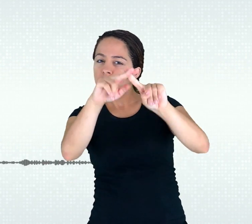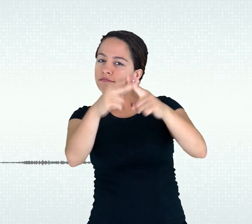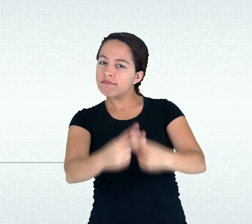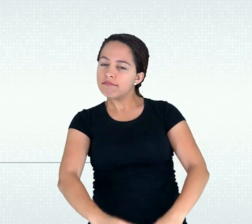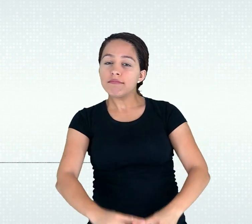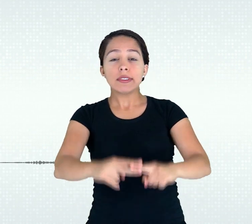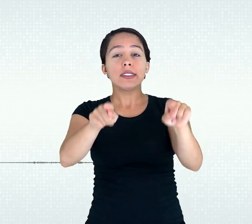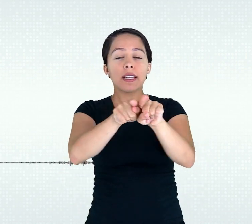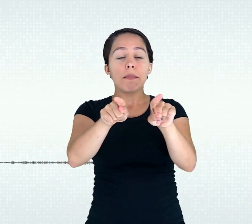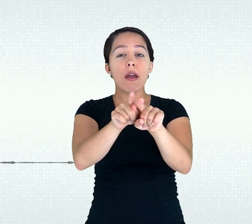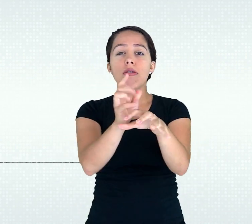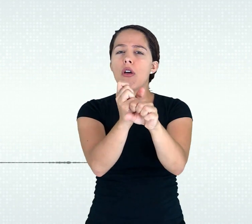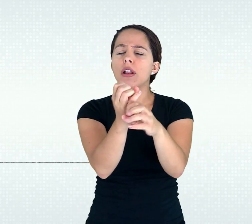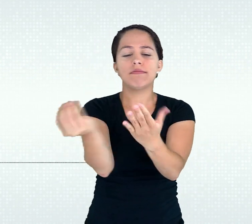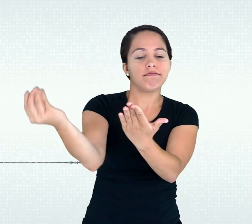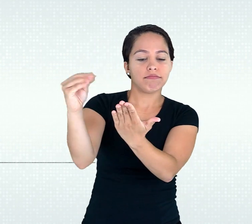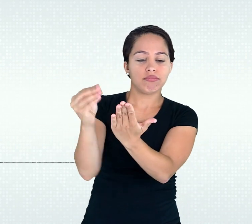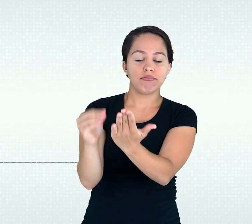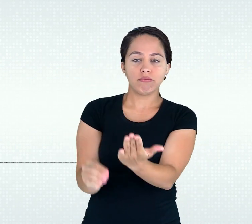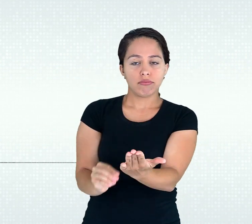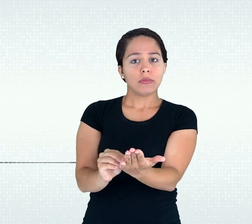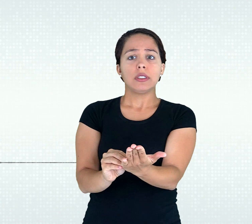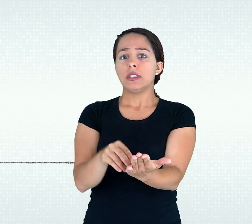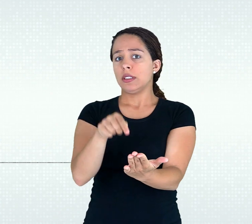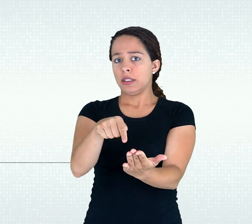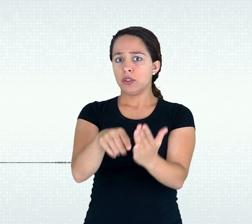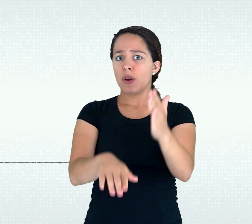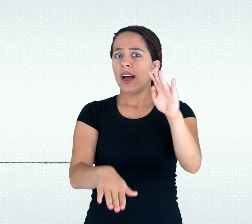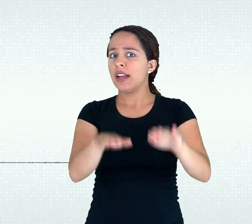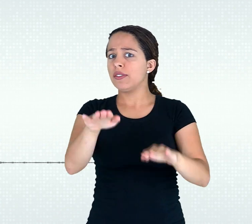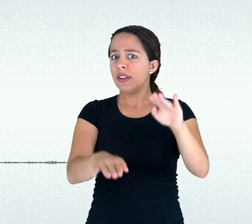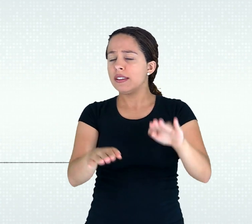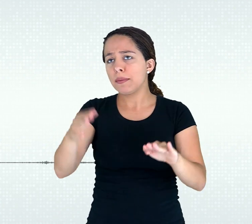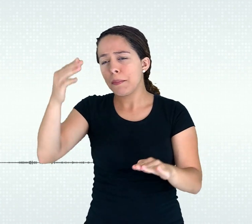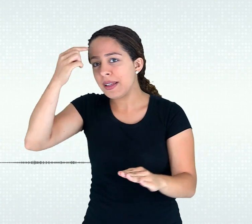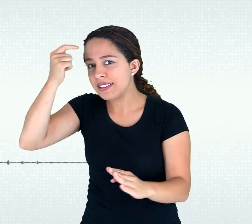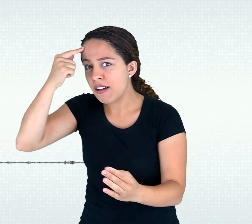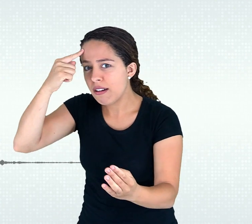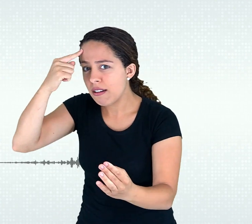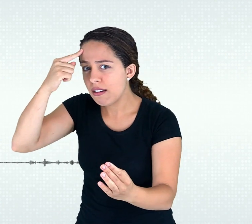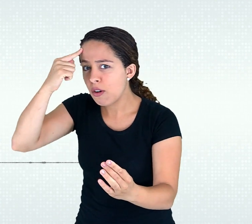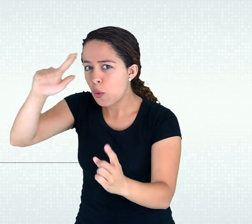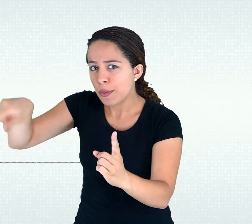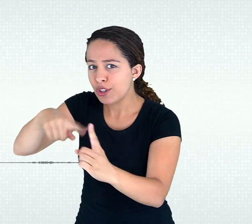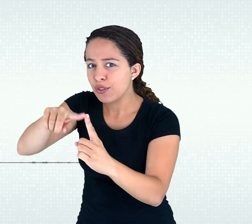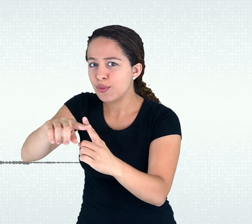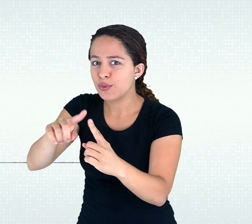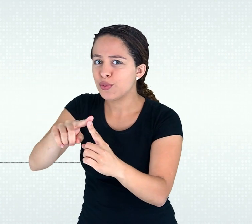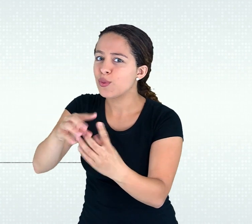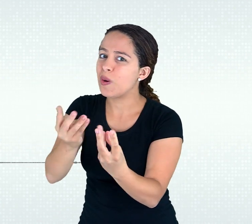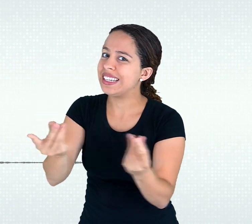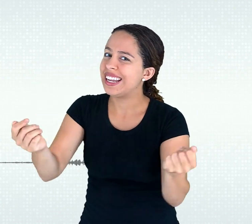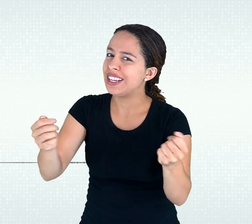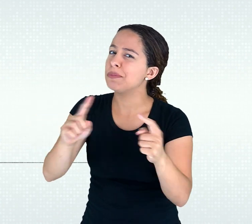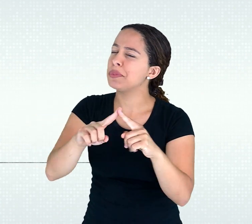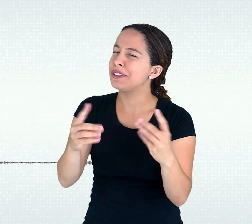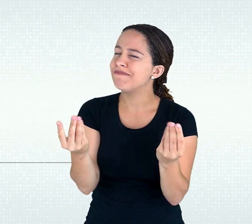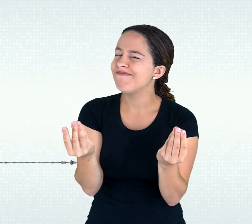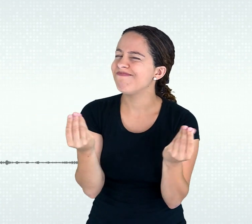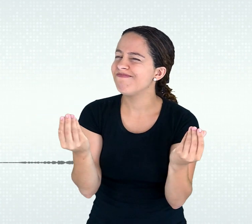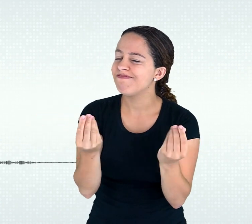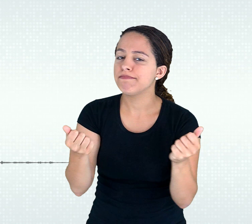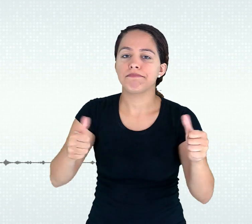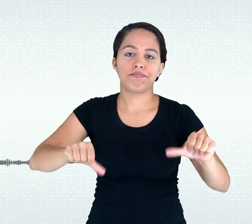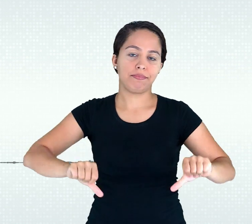bem como registro das notas pode nos afastar do viés qualitativo e mais importante